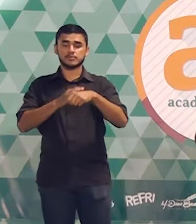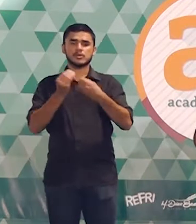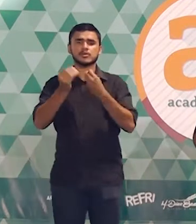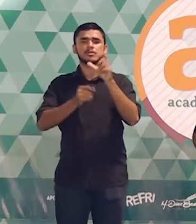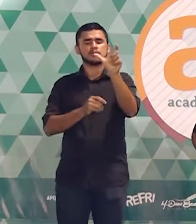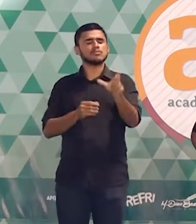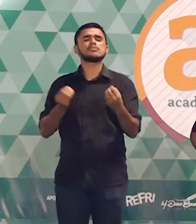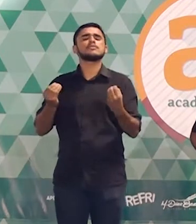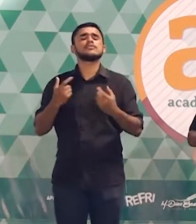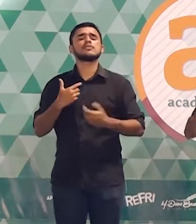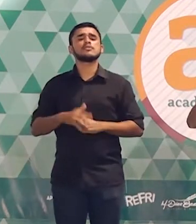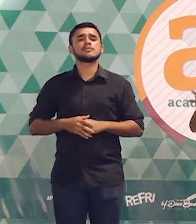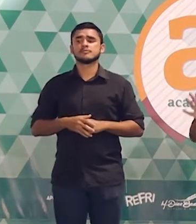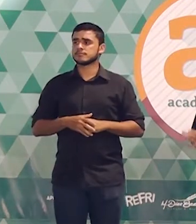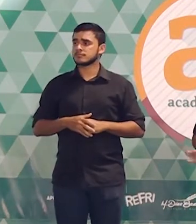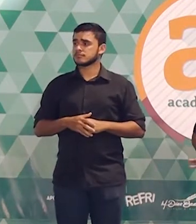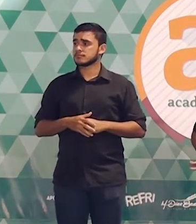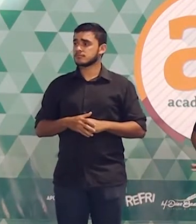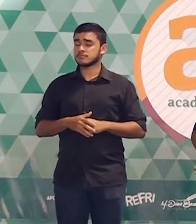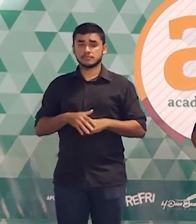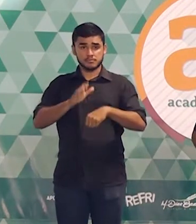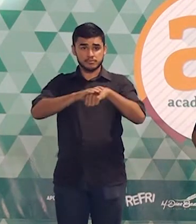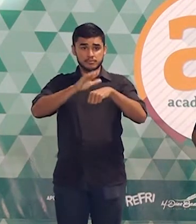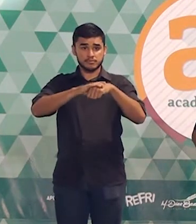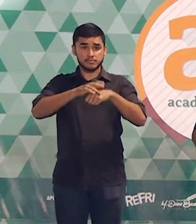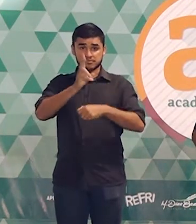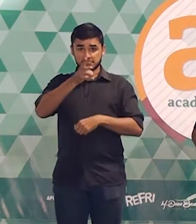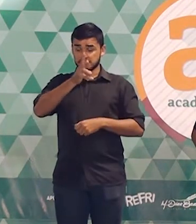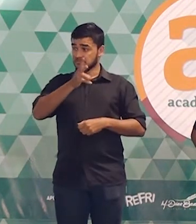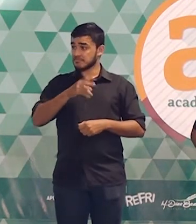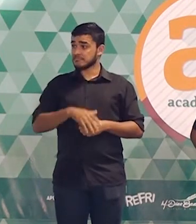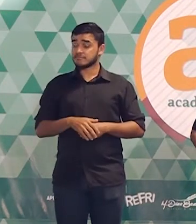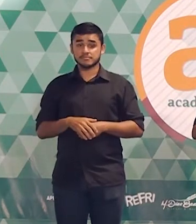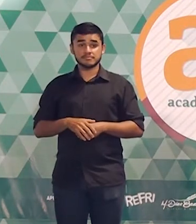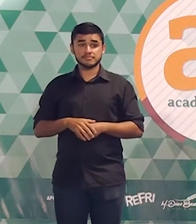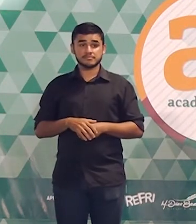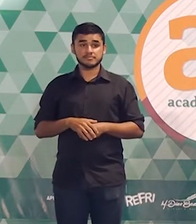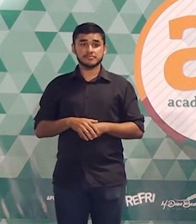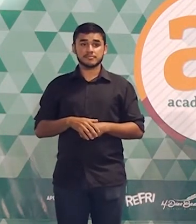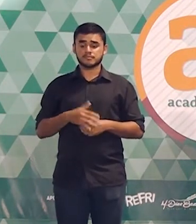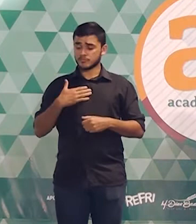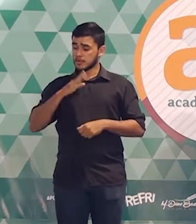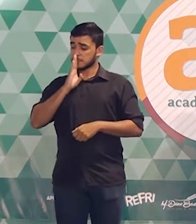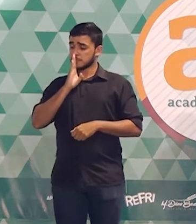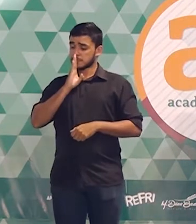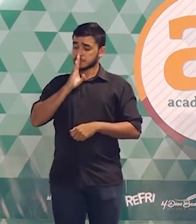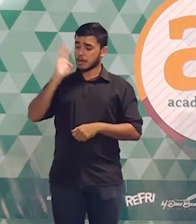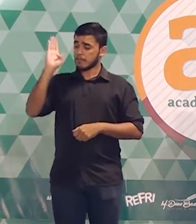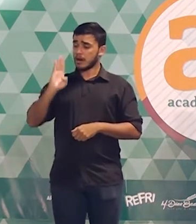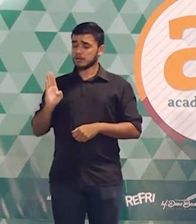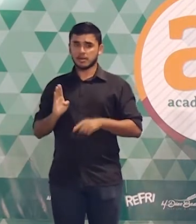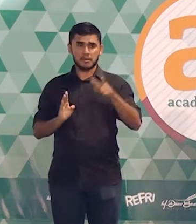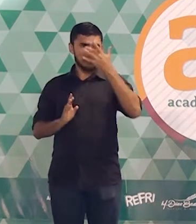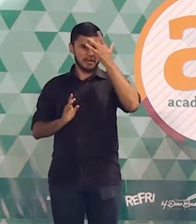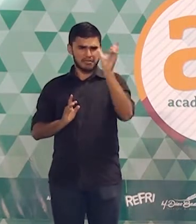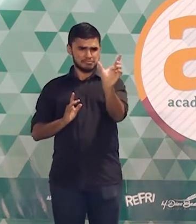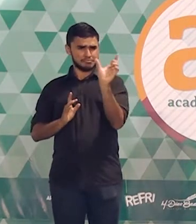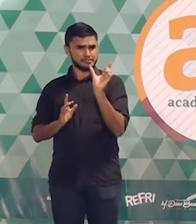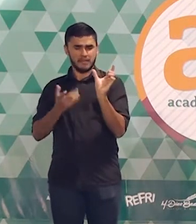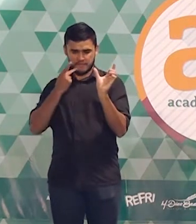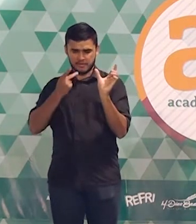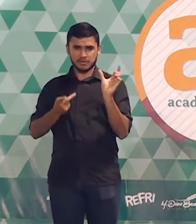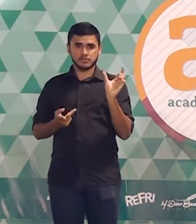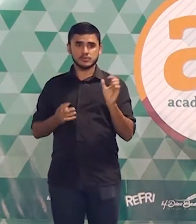foi? Colonizou, aguenta, filho. A gente estava aqui quieto. Podia estar todo mundo agora,